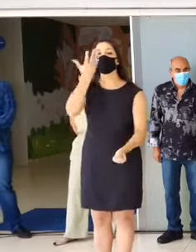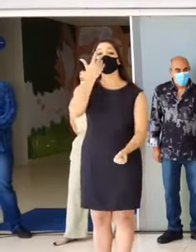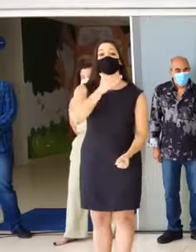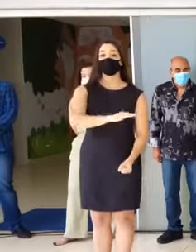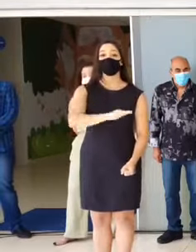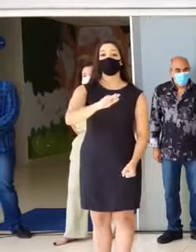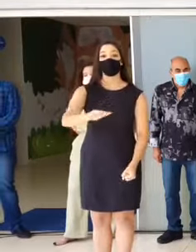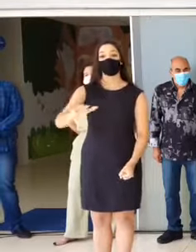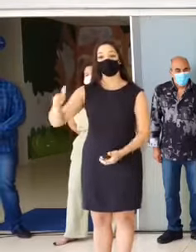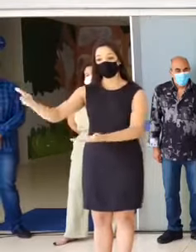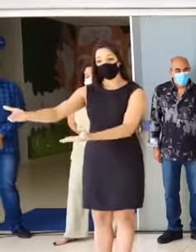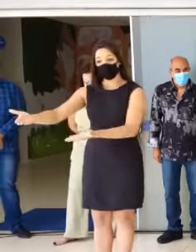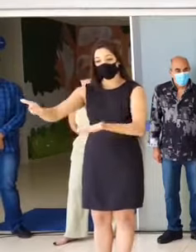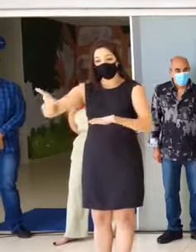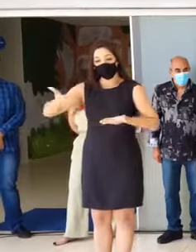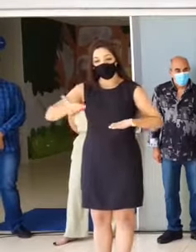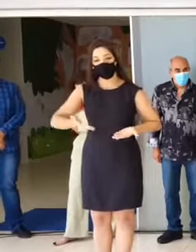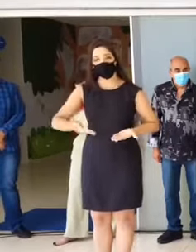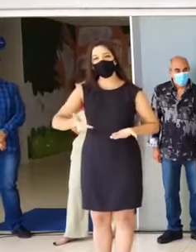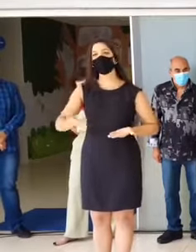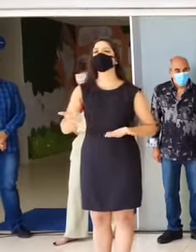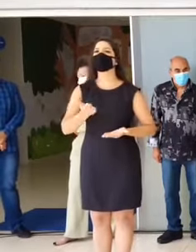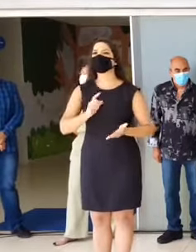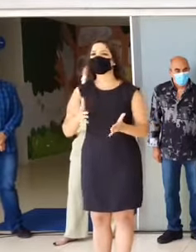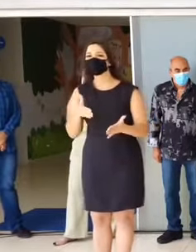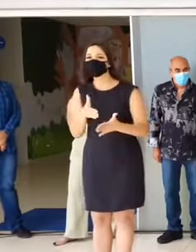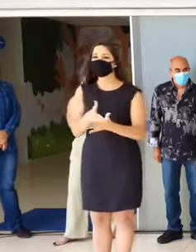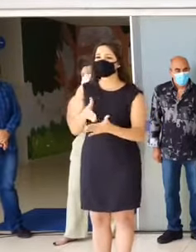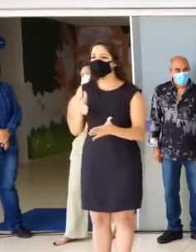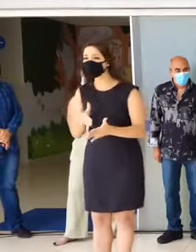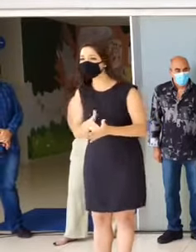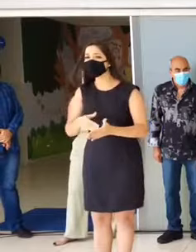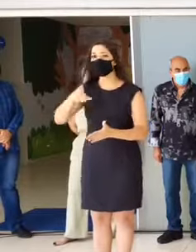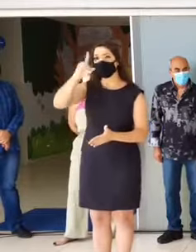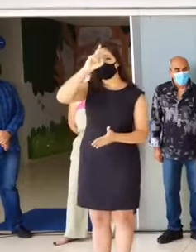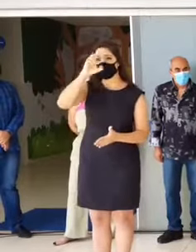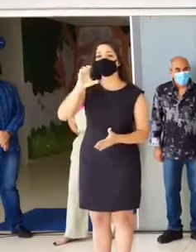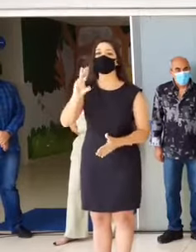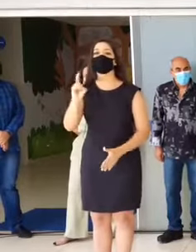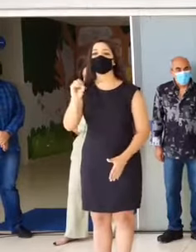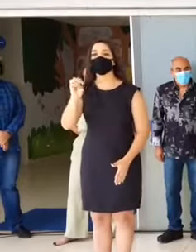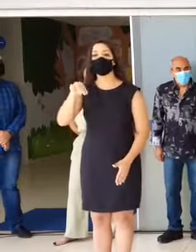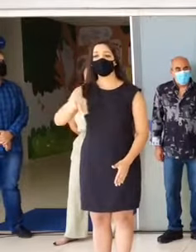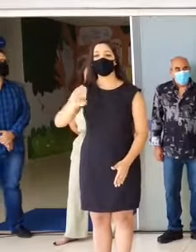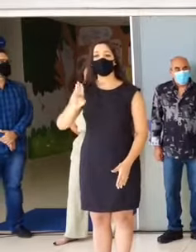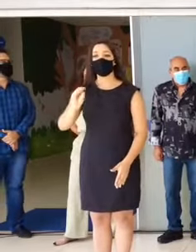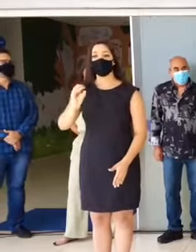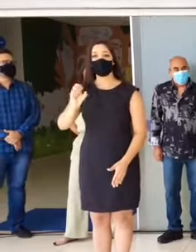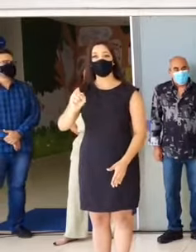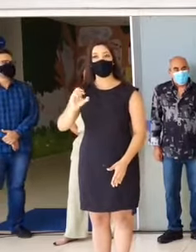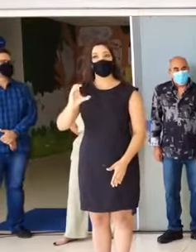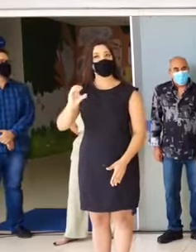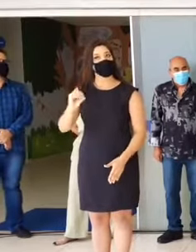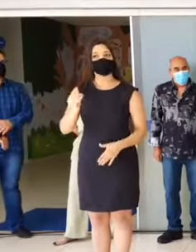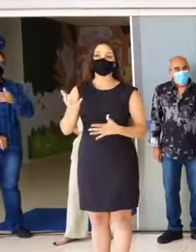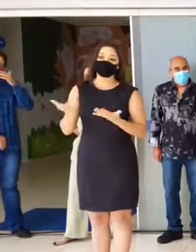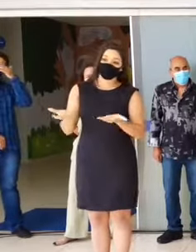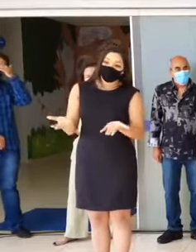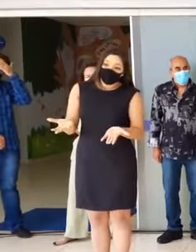crianças. Nós tivemos um impasse aí com o Hospital Dom Bosco. Ele